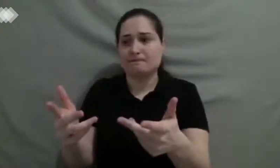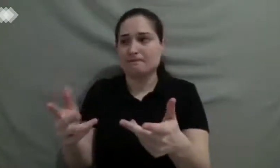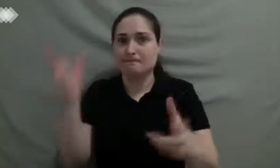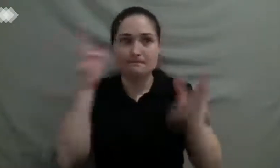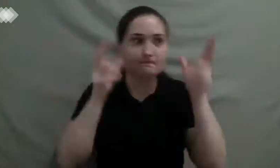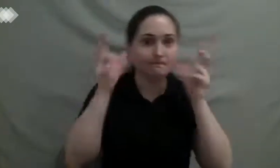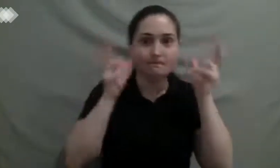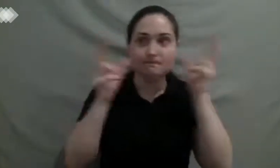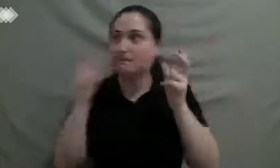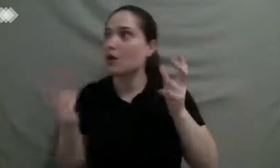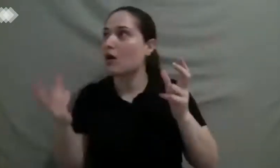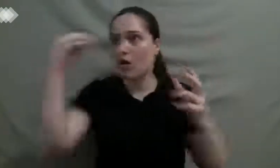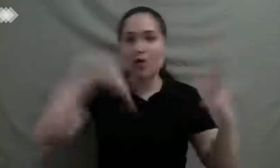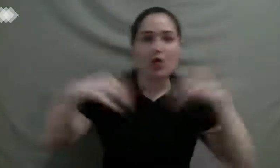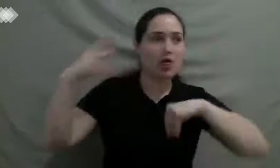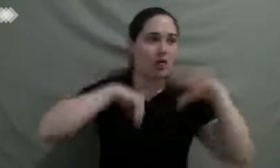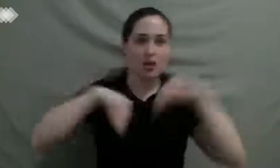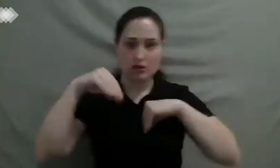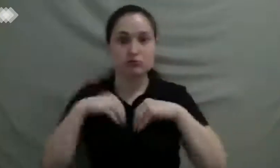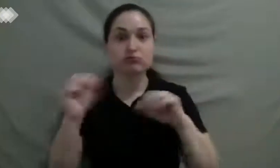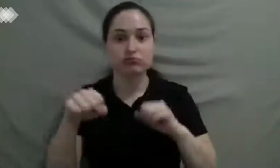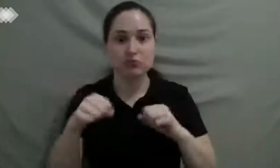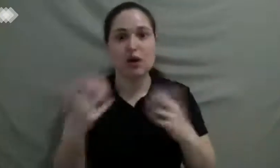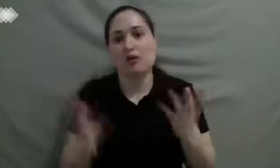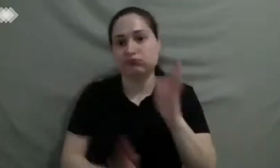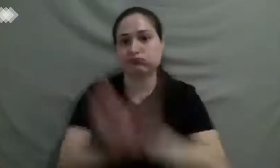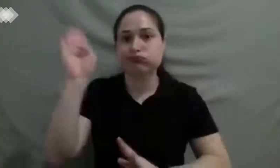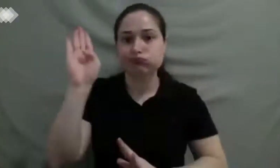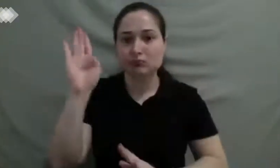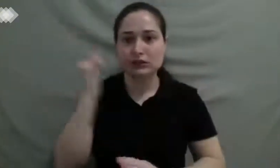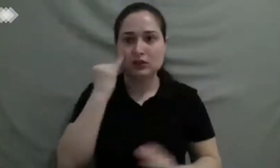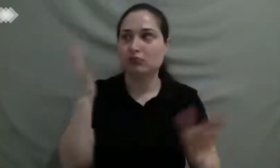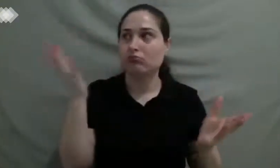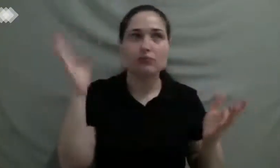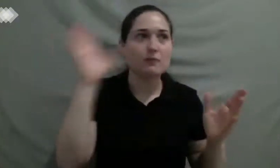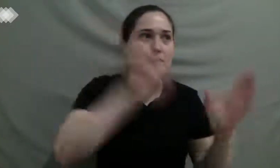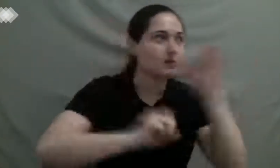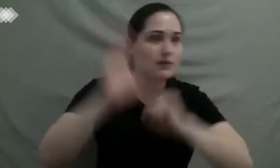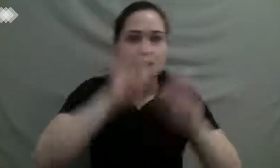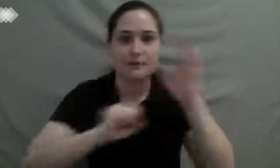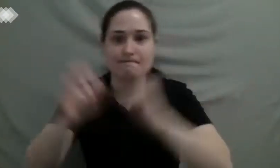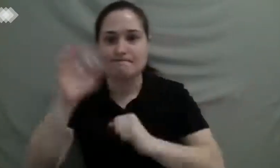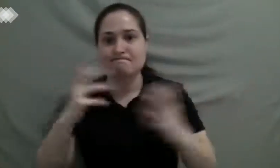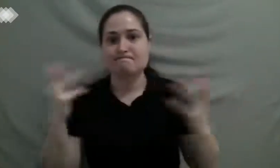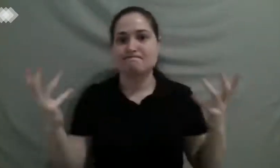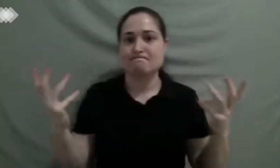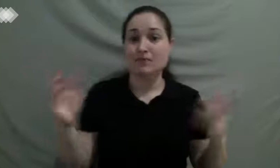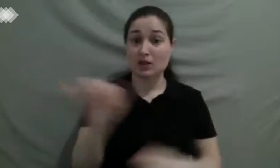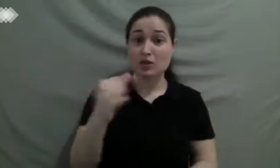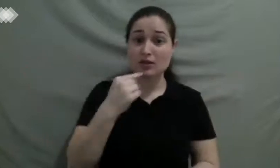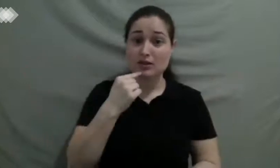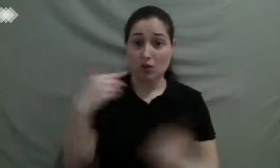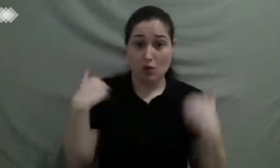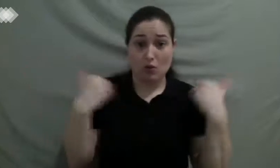de los sucesos, de lo que ocurre. Generalmente, como decía el joven sordo,